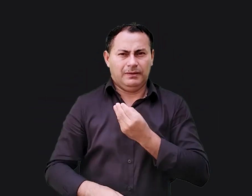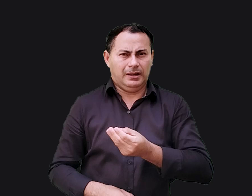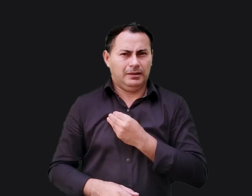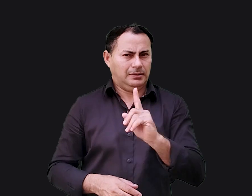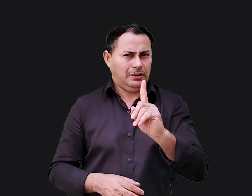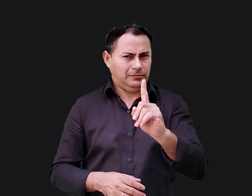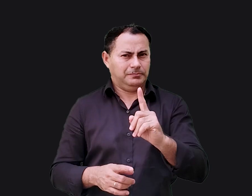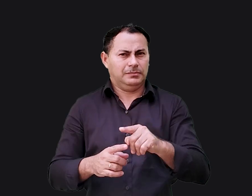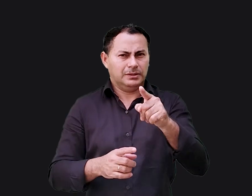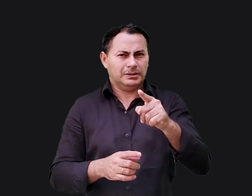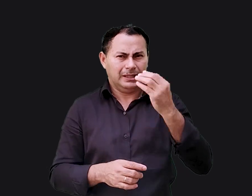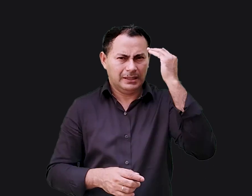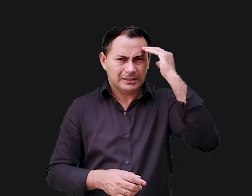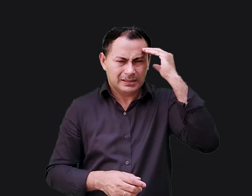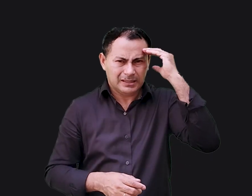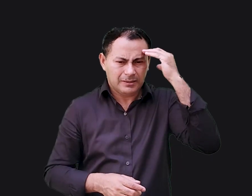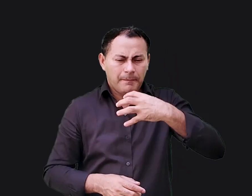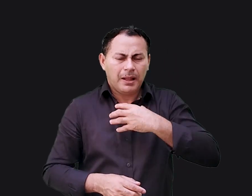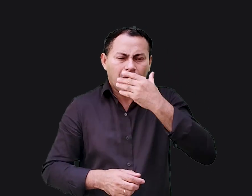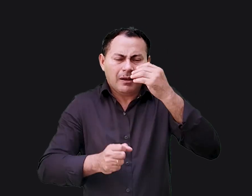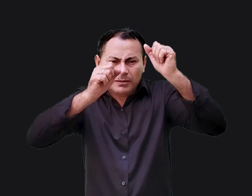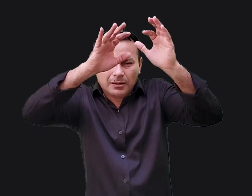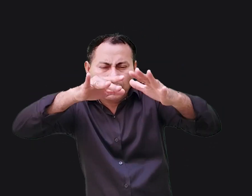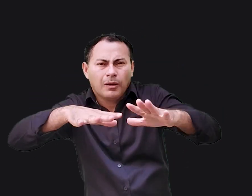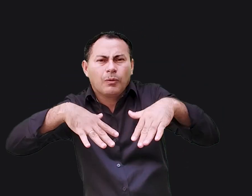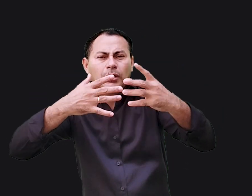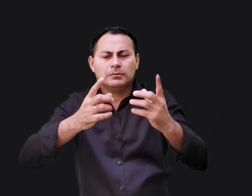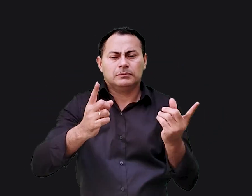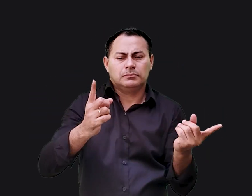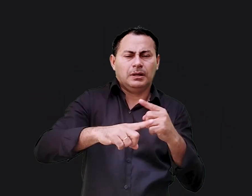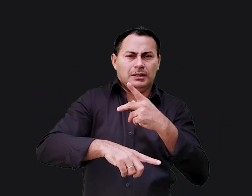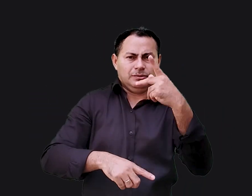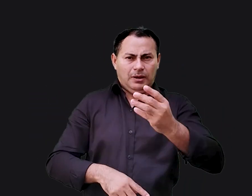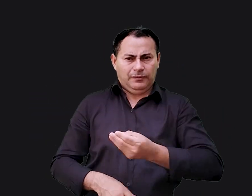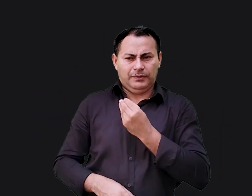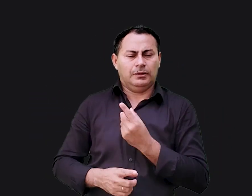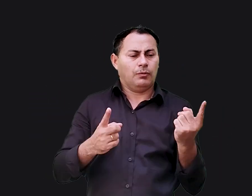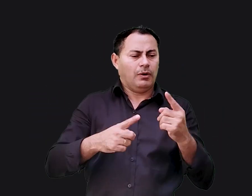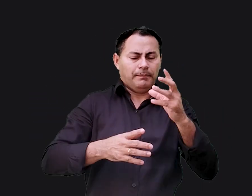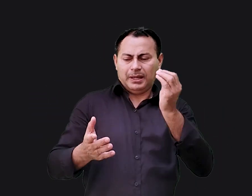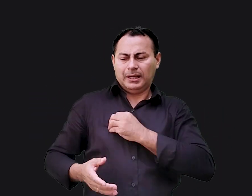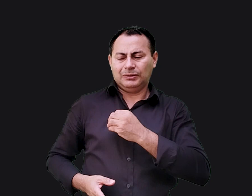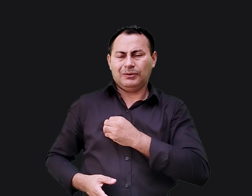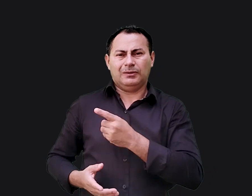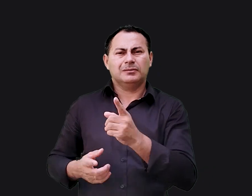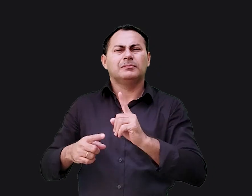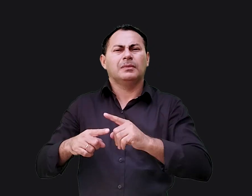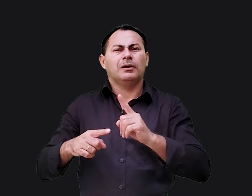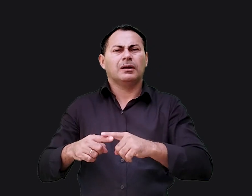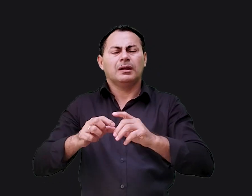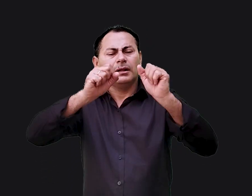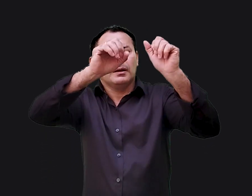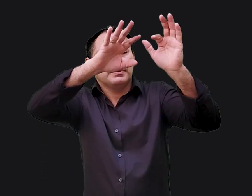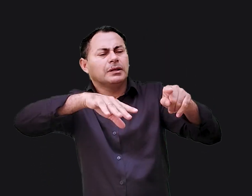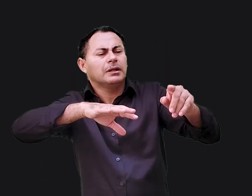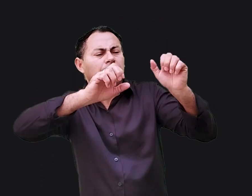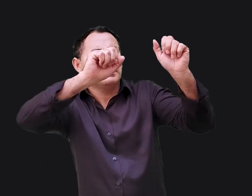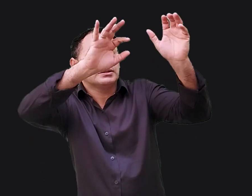abençoado viverá. Você entende melhor o homem abençoado quando contrasta sua vida com a do ímpio. Por que ele é